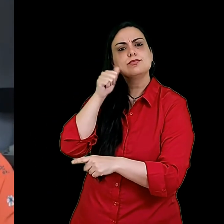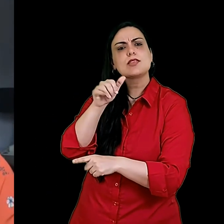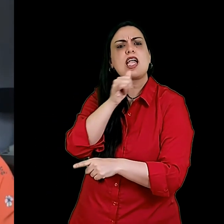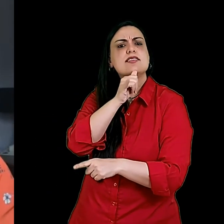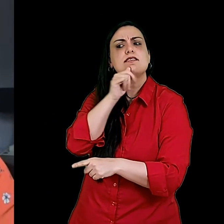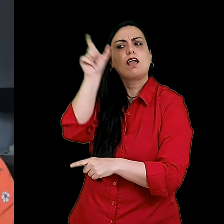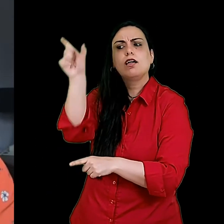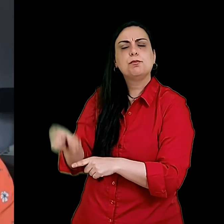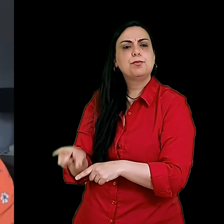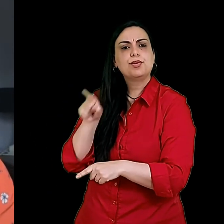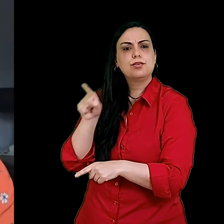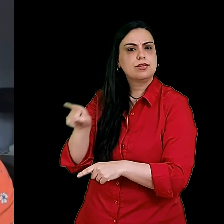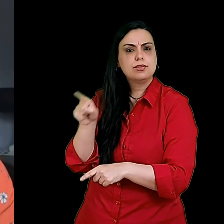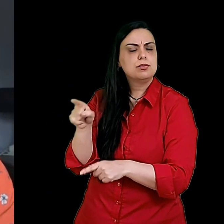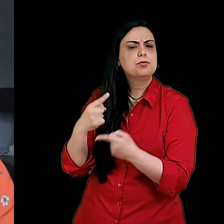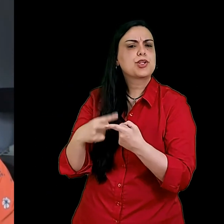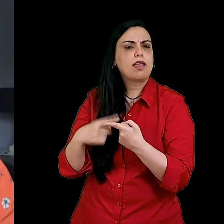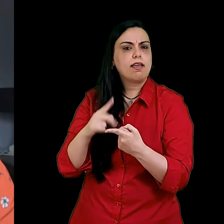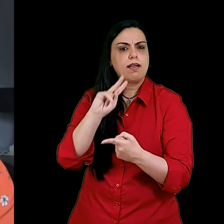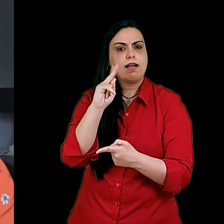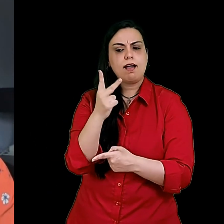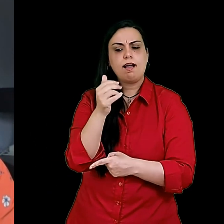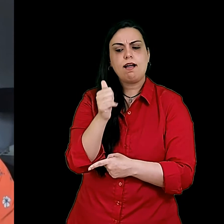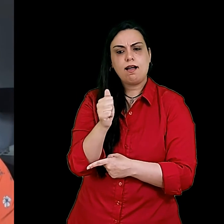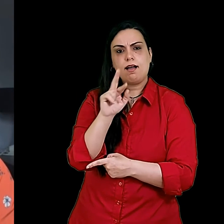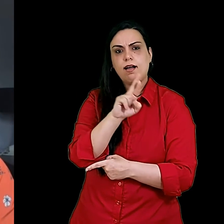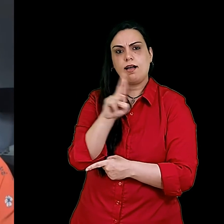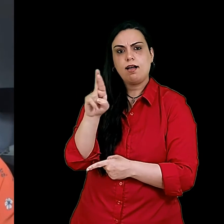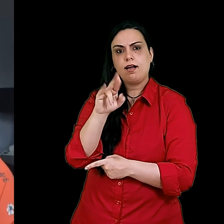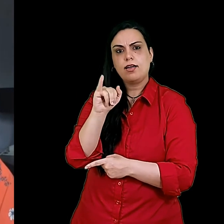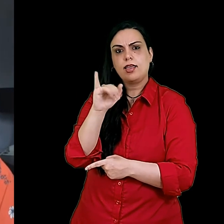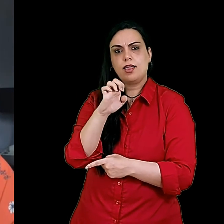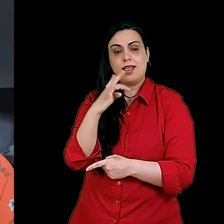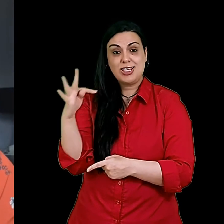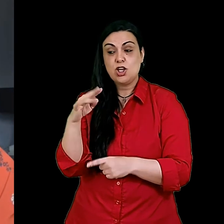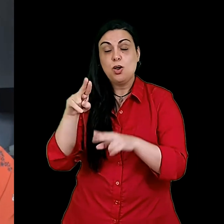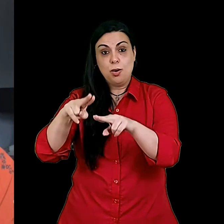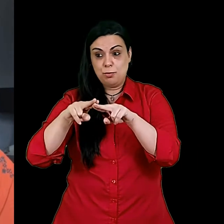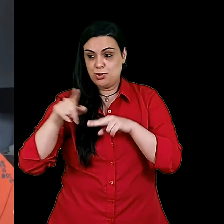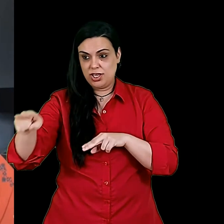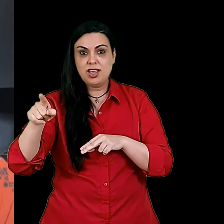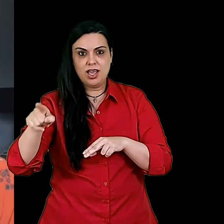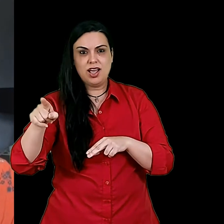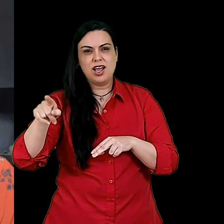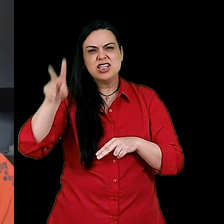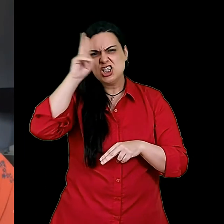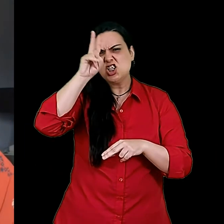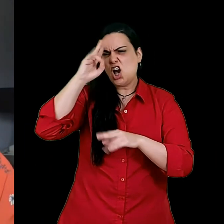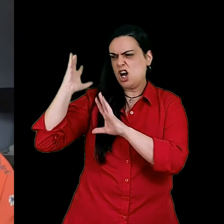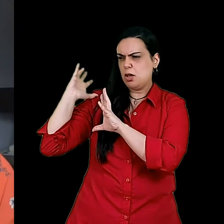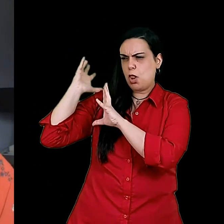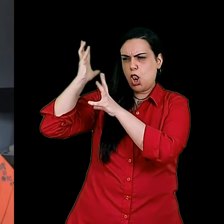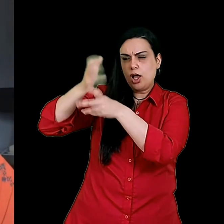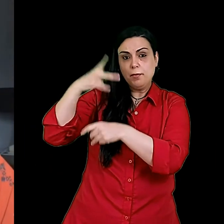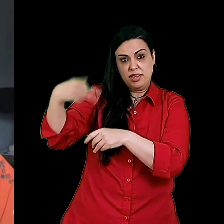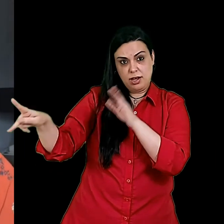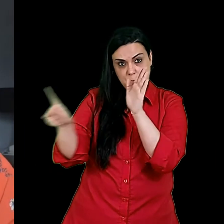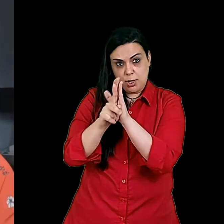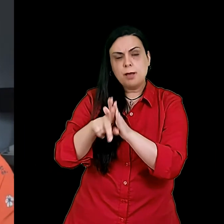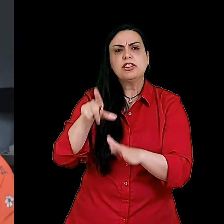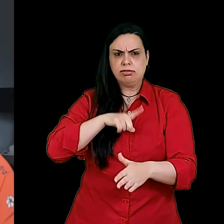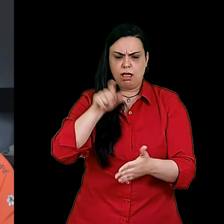eu já chego à conclusão desse tópico de número 1. Porque na biografia